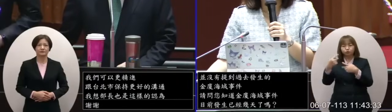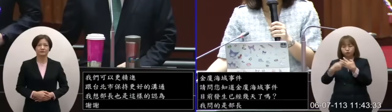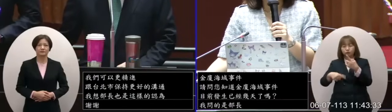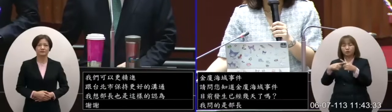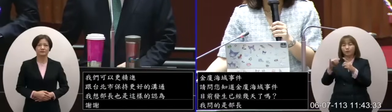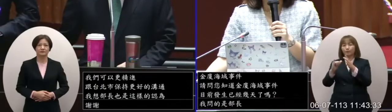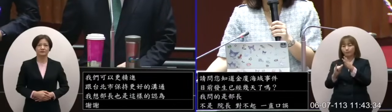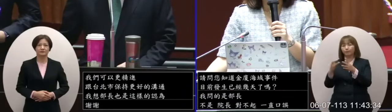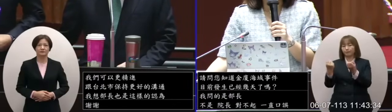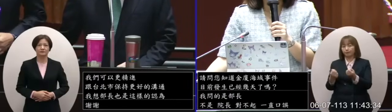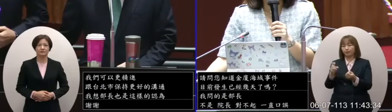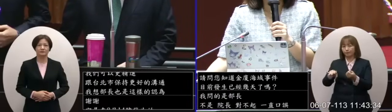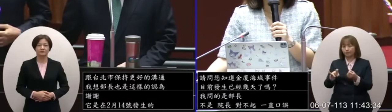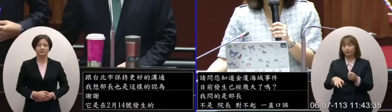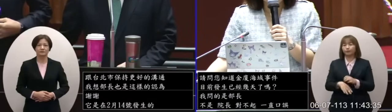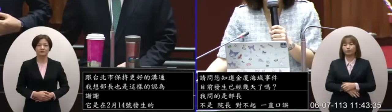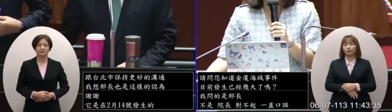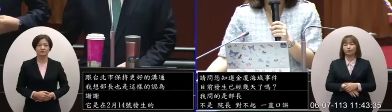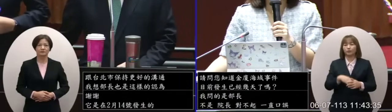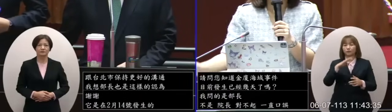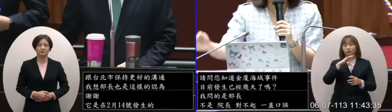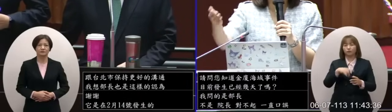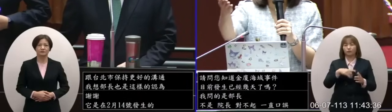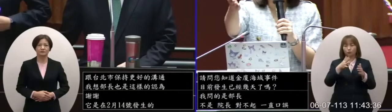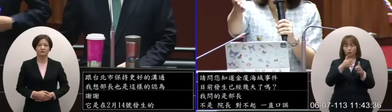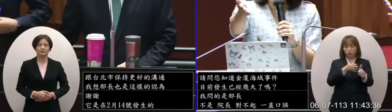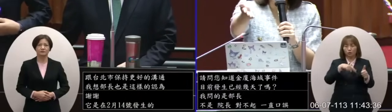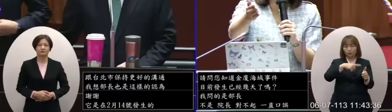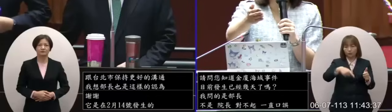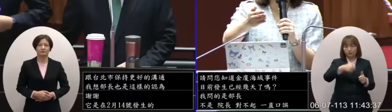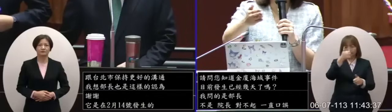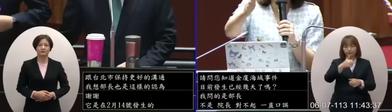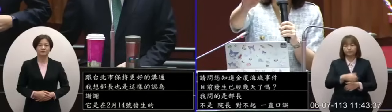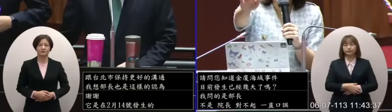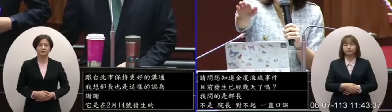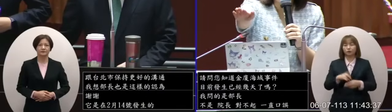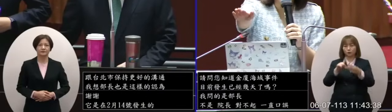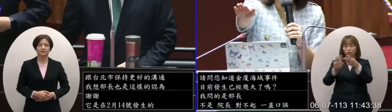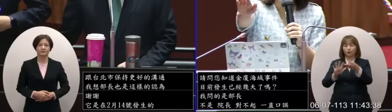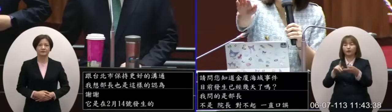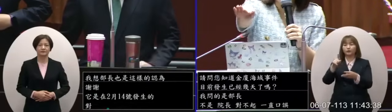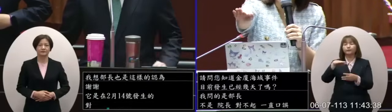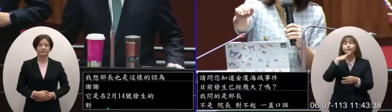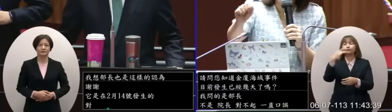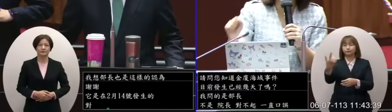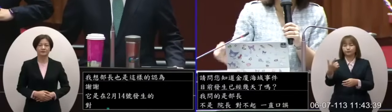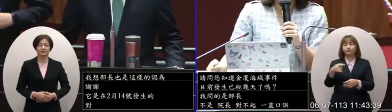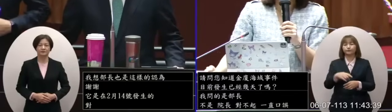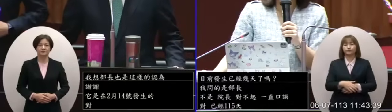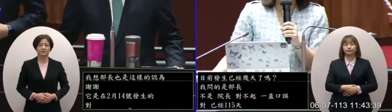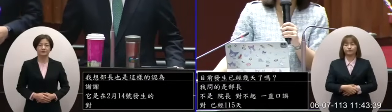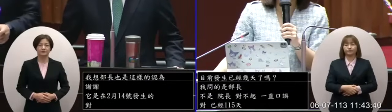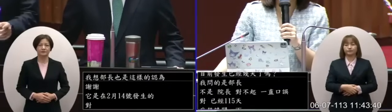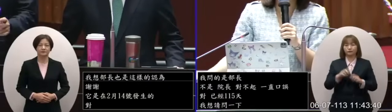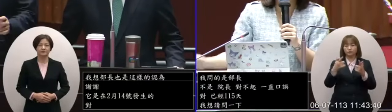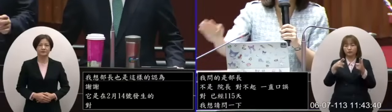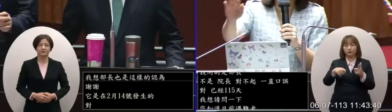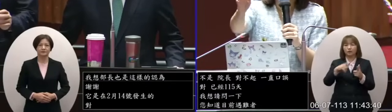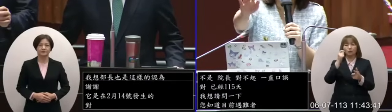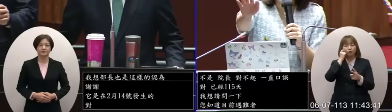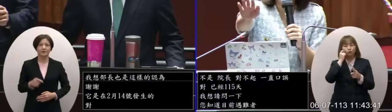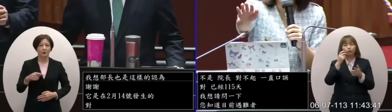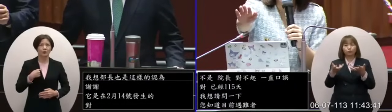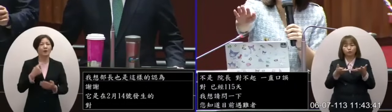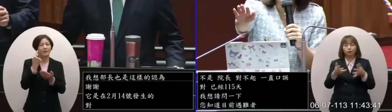吗？我问的是院长。我问的是院长，主委请您稍等，我问的是院长，这不是一个很